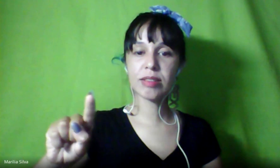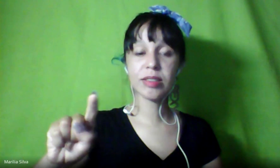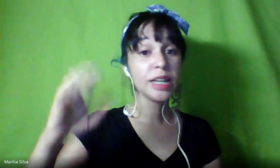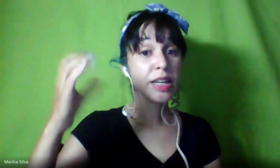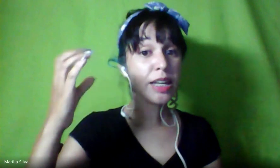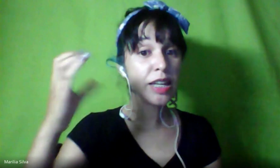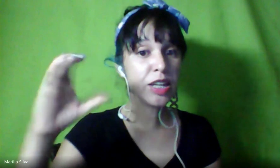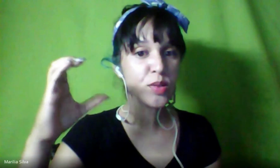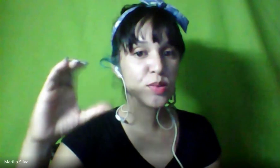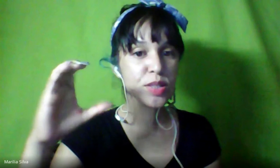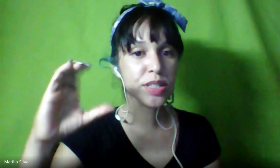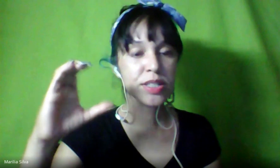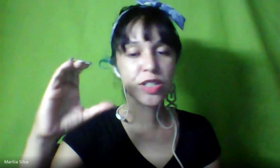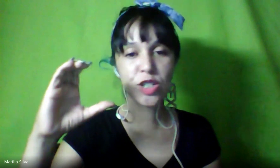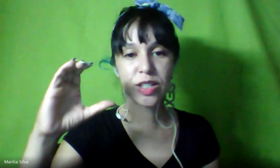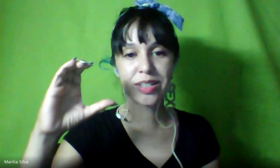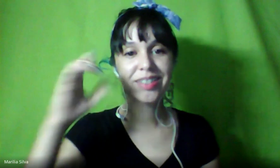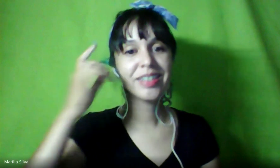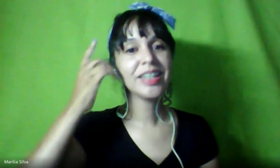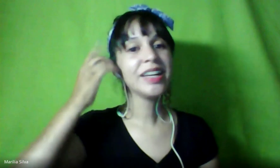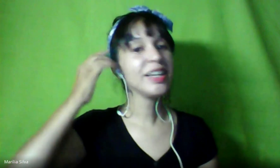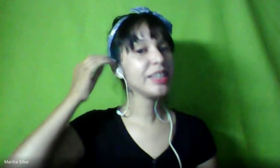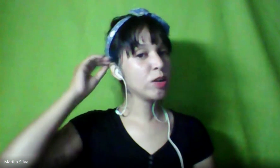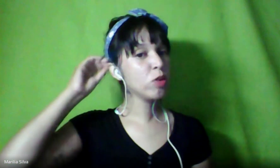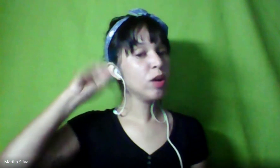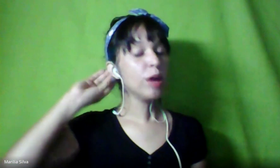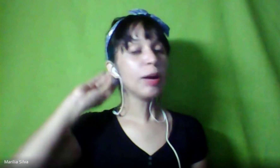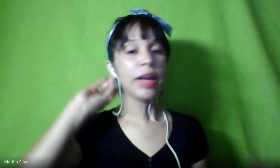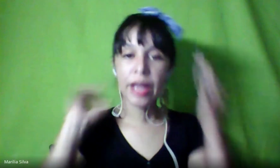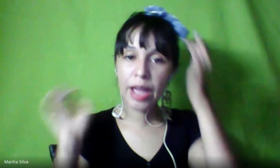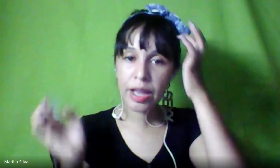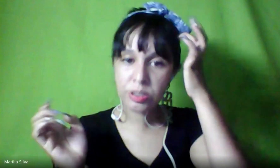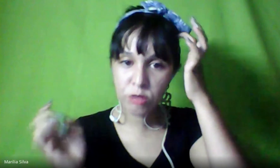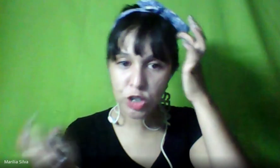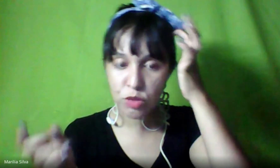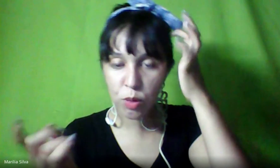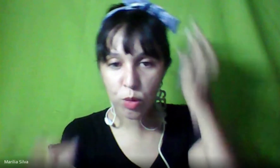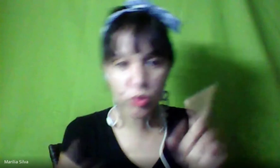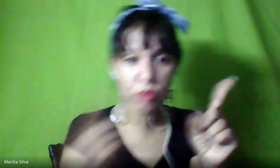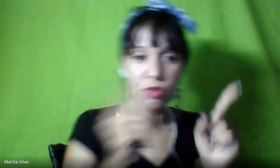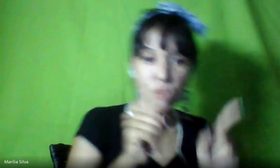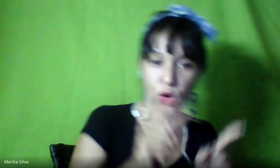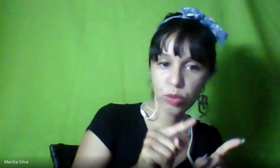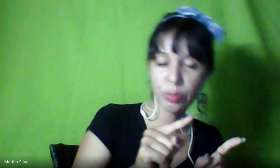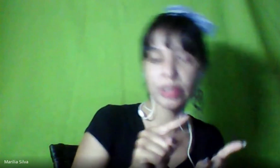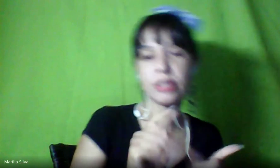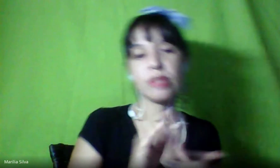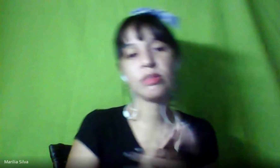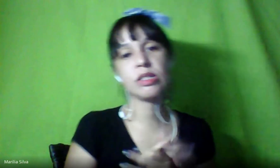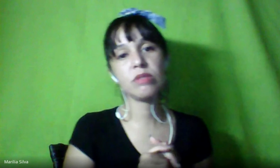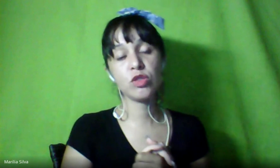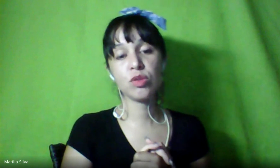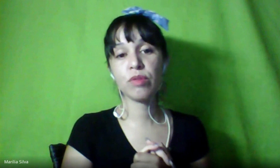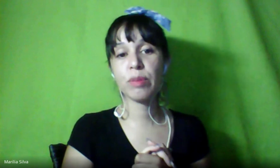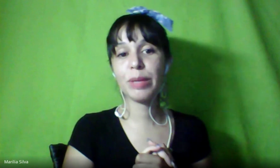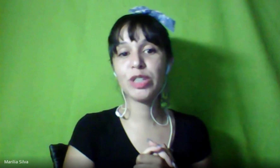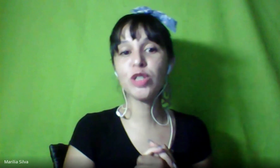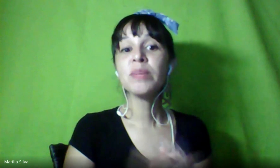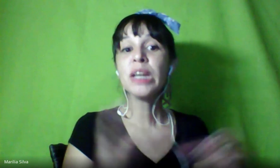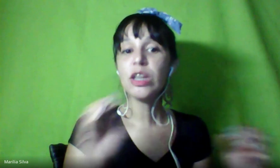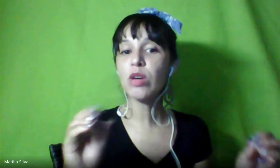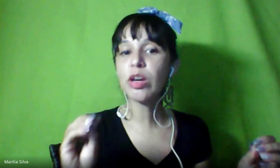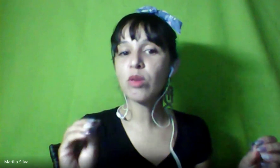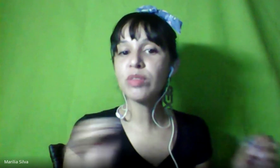Z e o C cedilha. Então, se você tiver alguma dúvida, volta um pedacinho desse vídeo